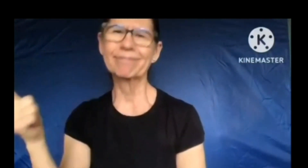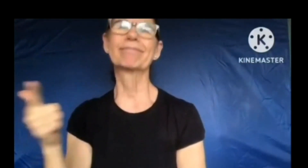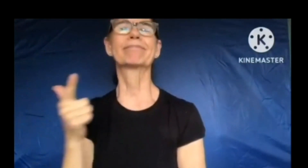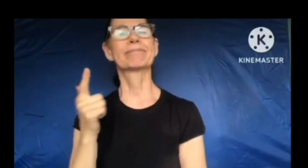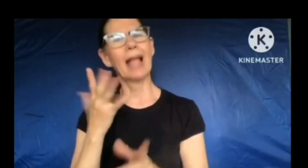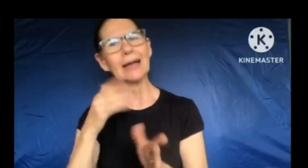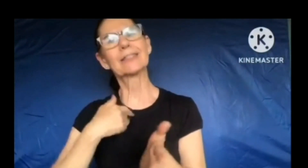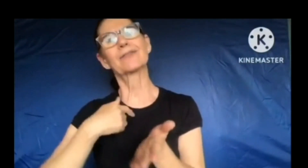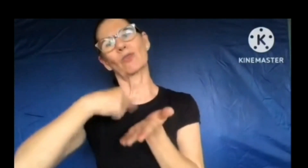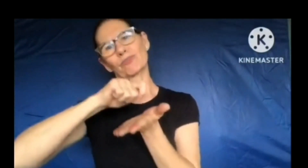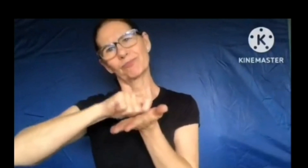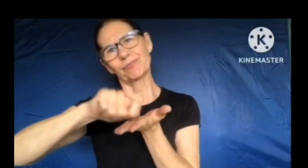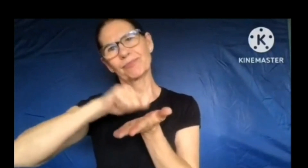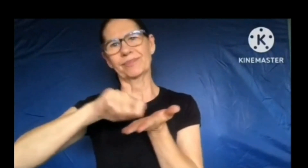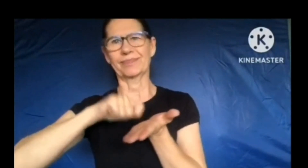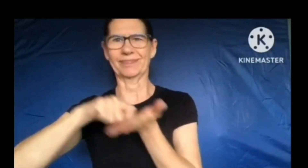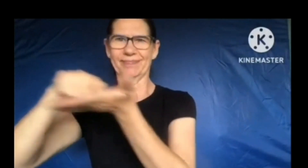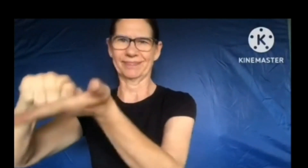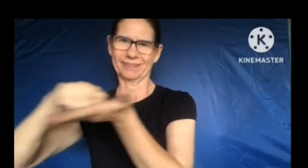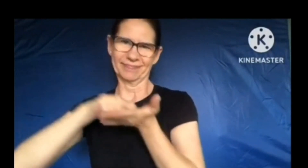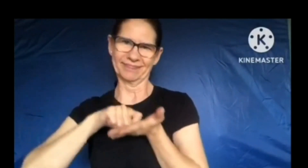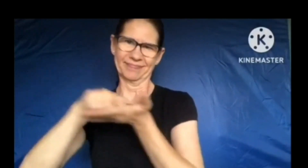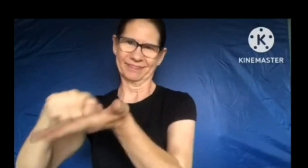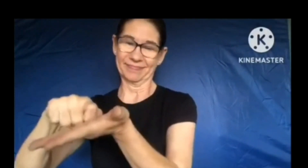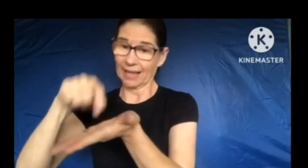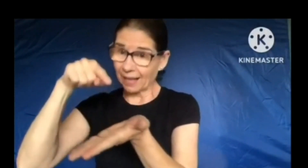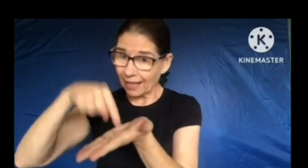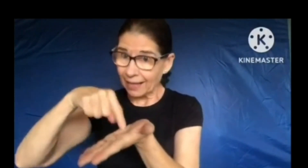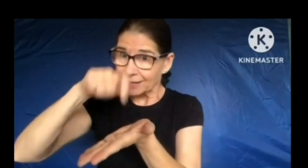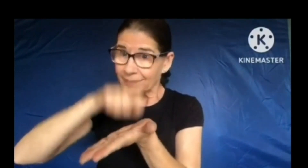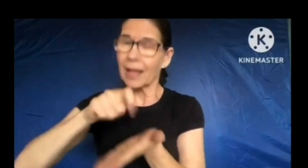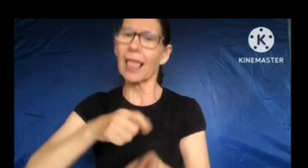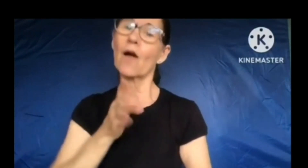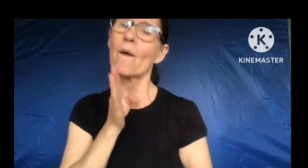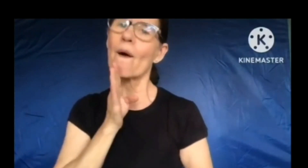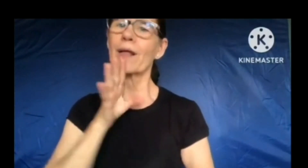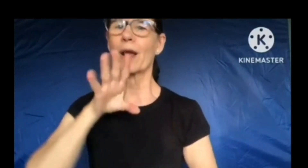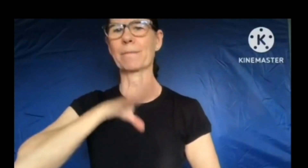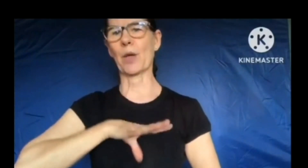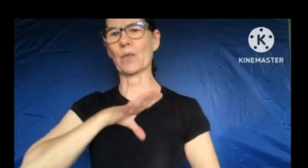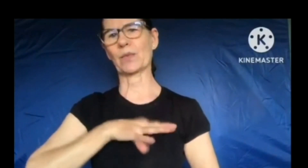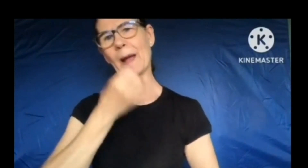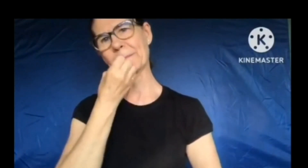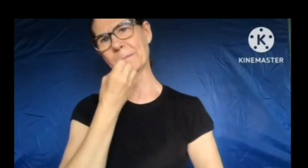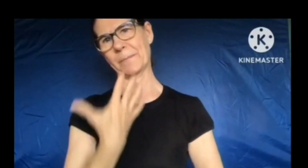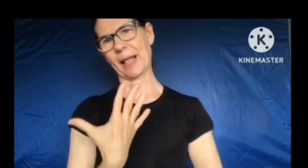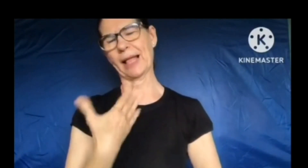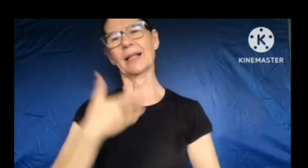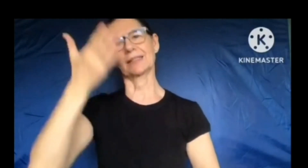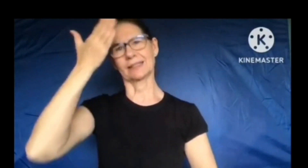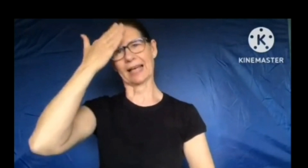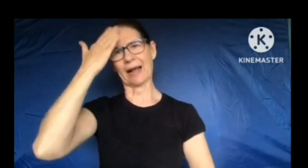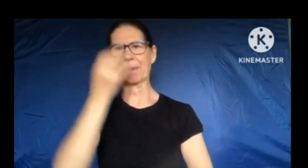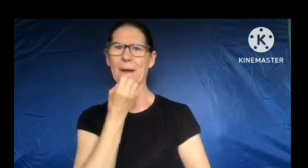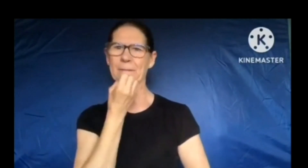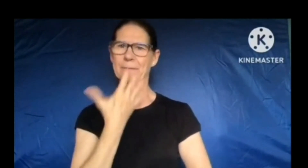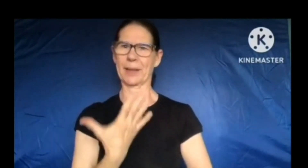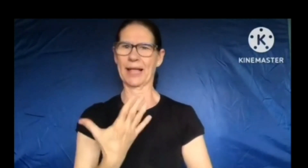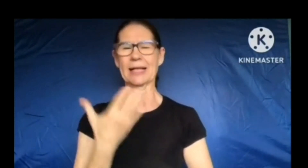esse contato, não tem. Então eu escrevo e a gente vai através do papel. Mas eu escrevo porque eu conheço a língua portuguesa,